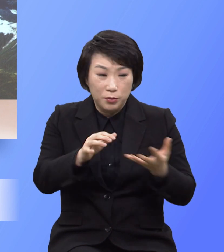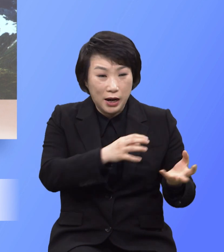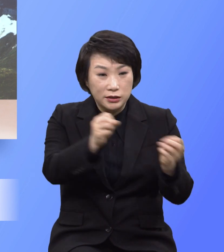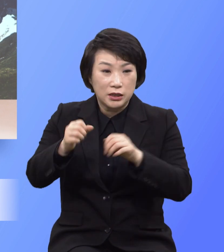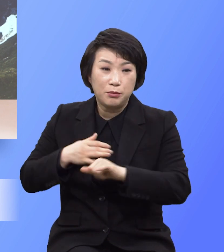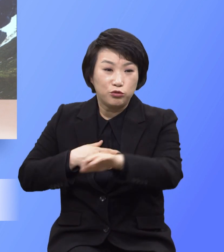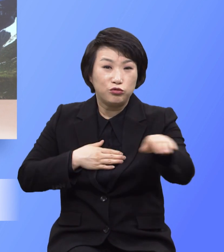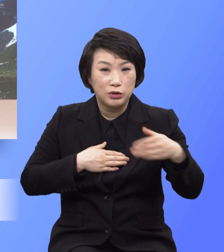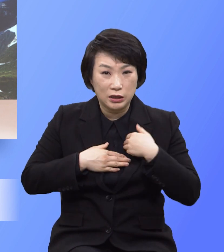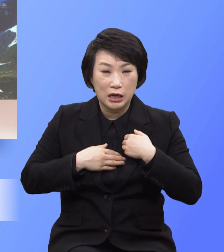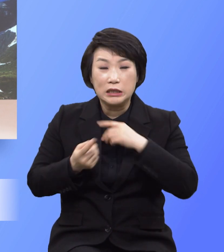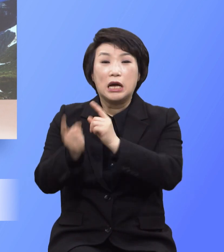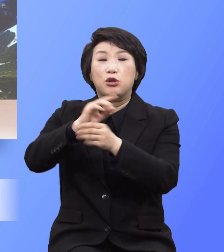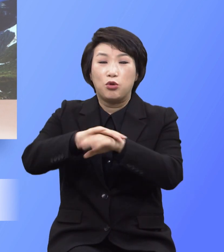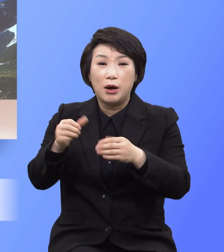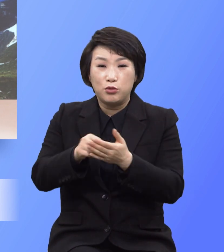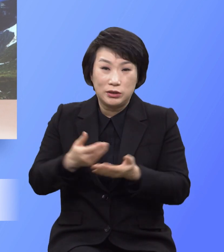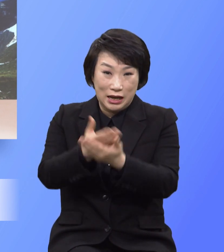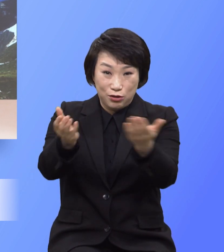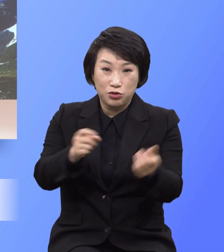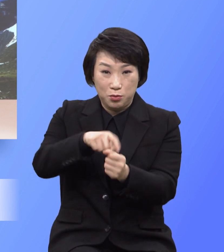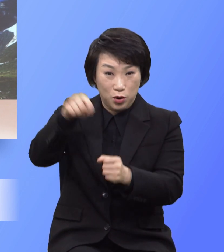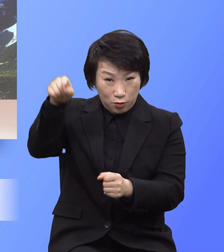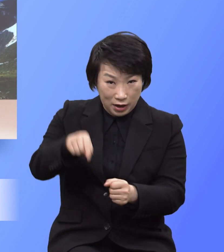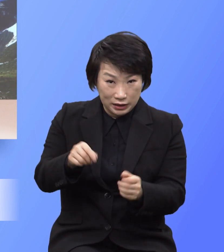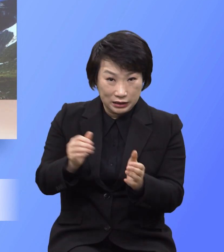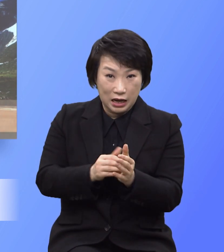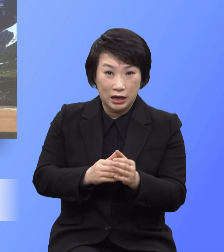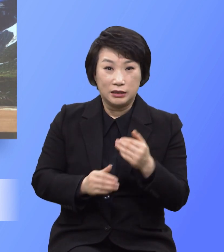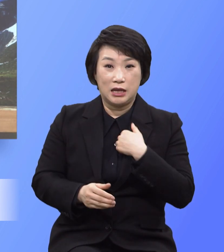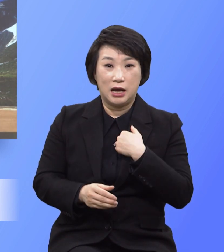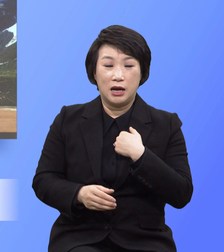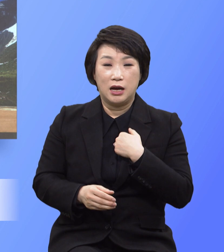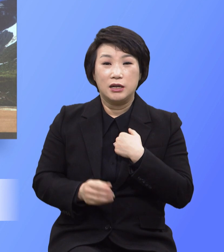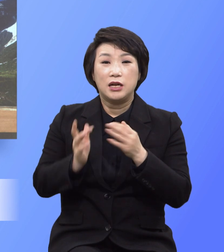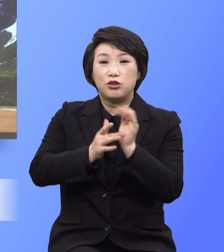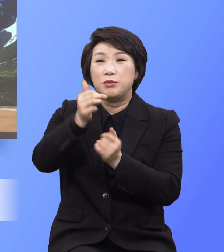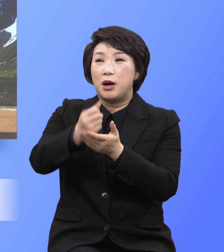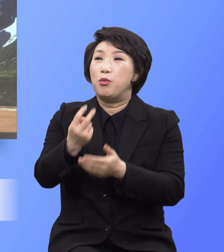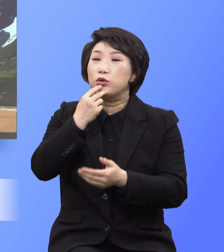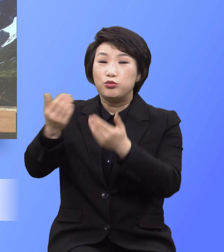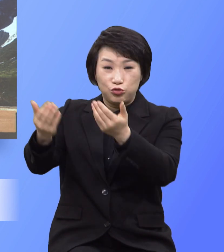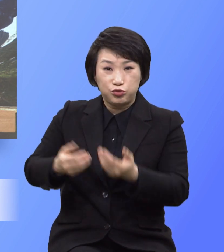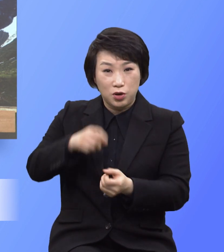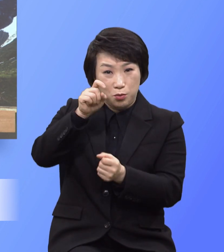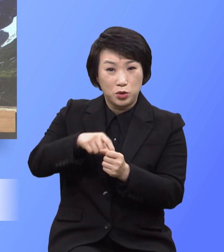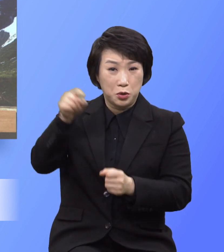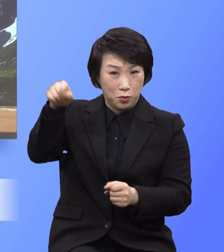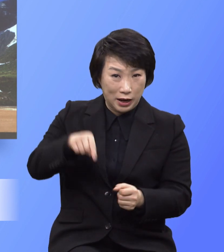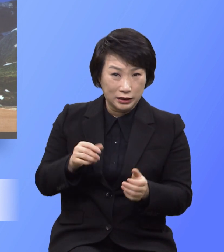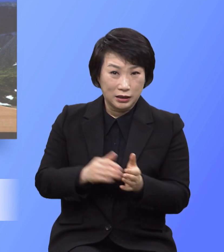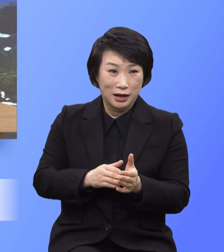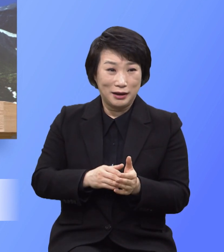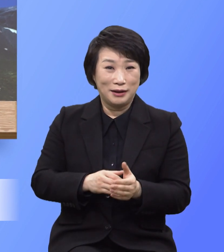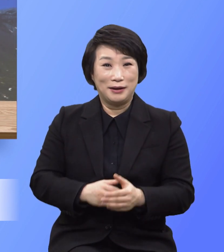사람들에게 대속물로 주러 왔다. 나에게 대속물로 자기 목숨을 주러 왔다.